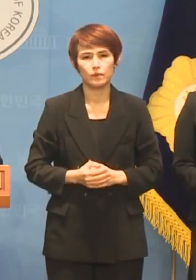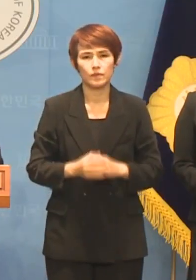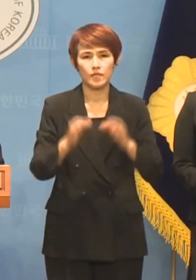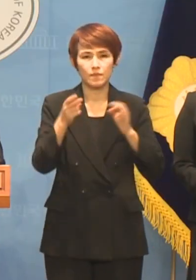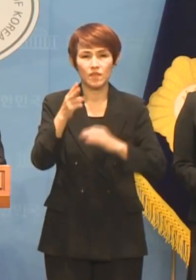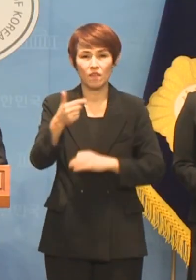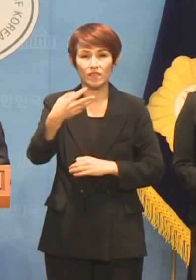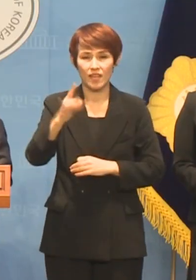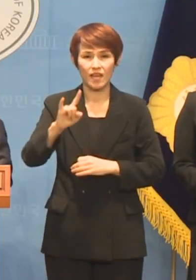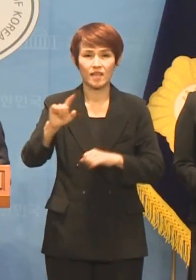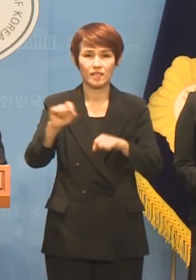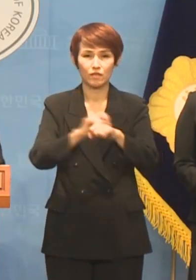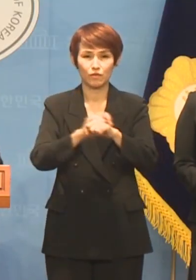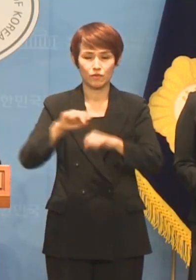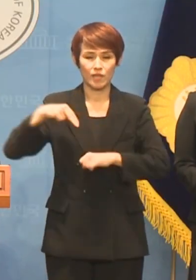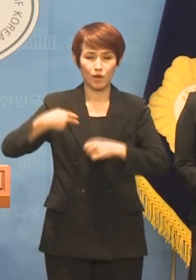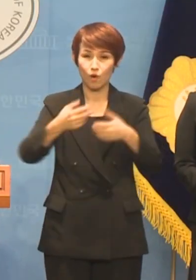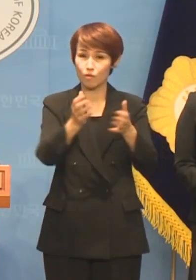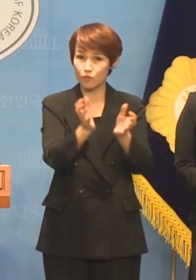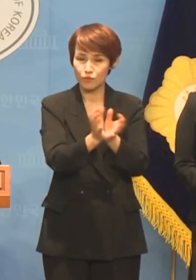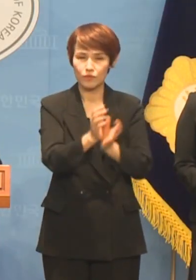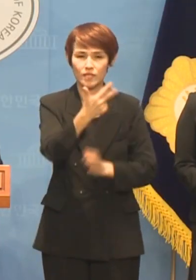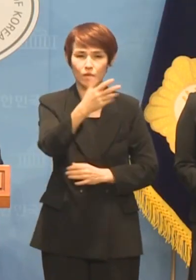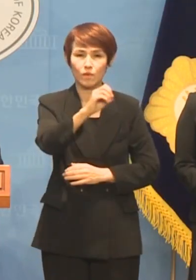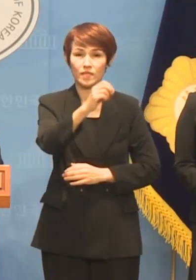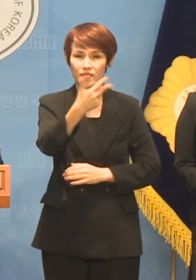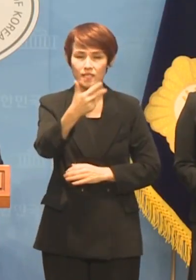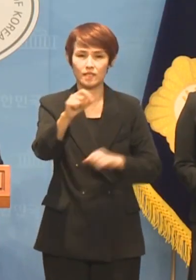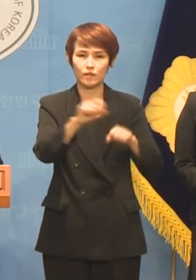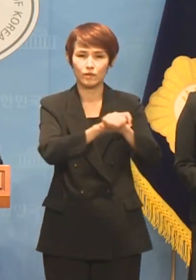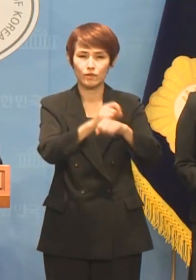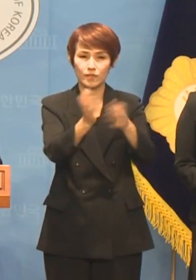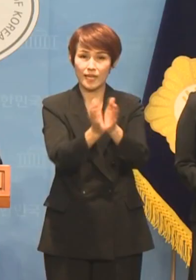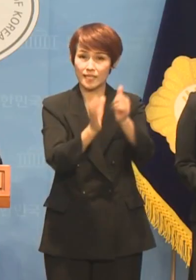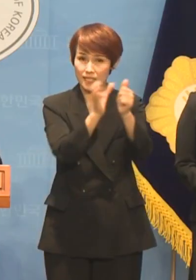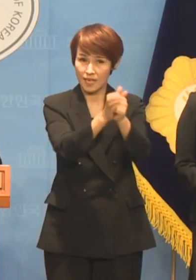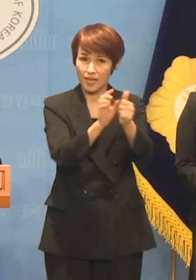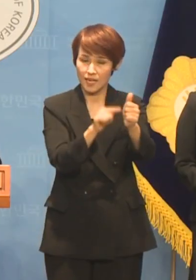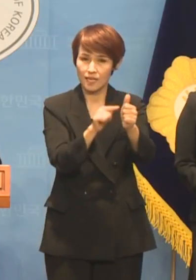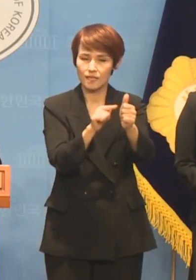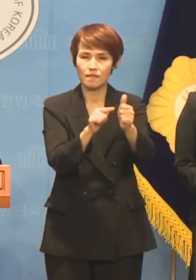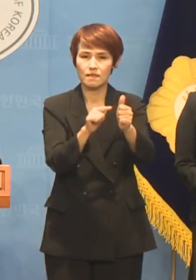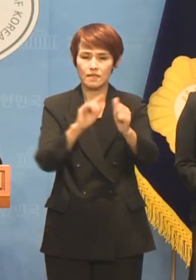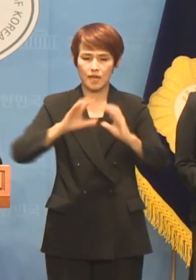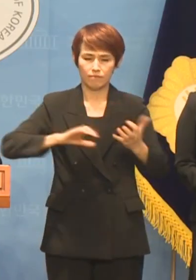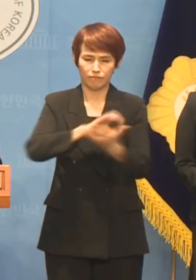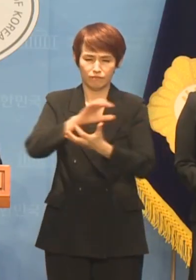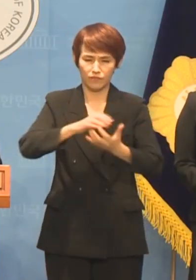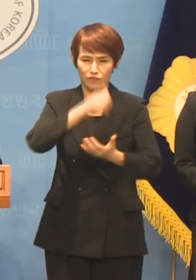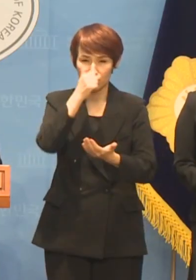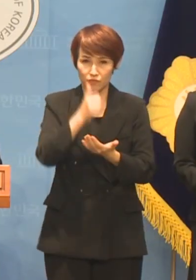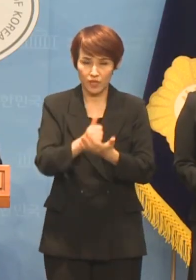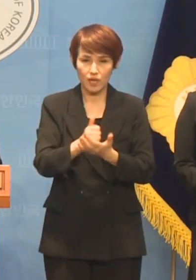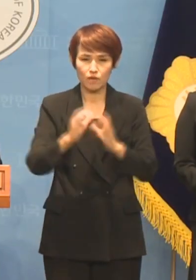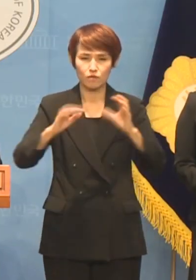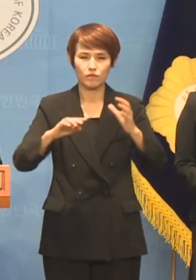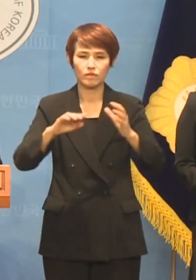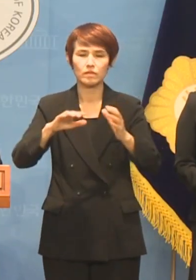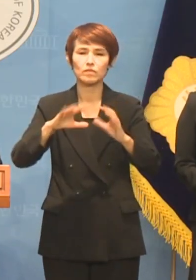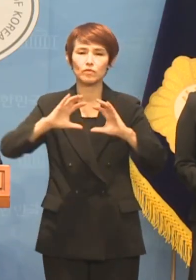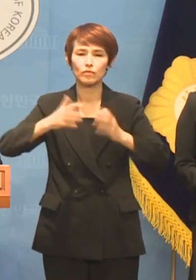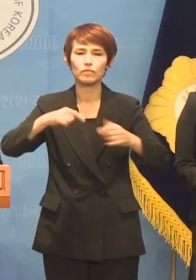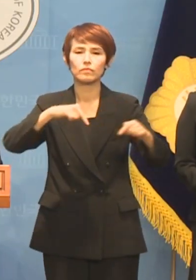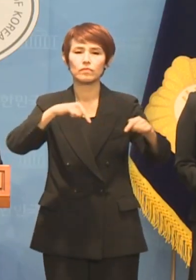김현태 특수전사령부 707 특수의무단장은 내란 혐의 국정조사